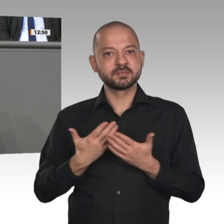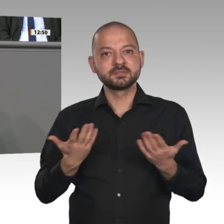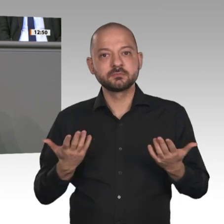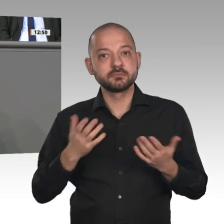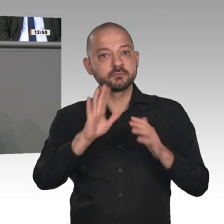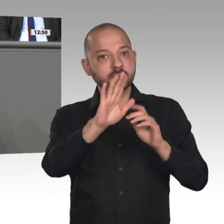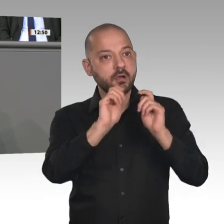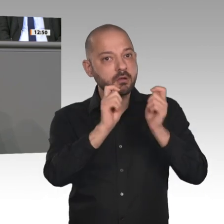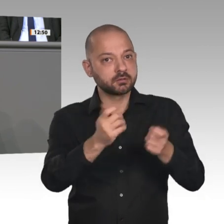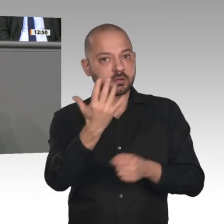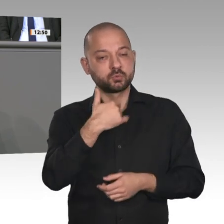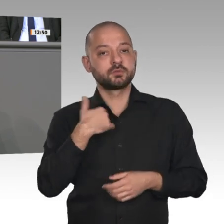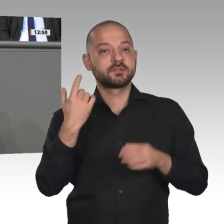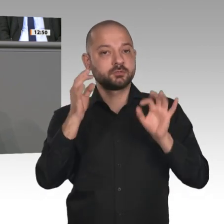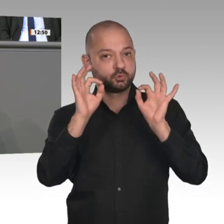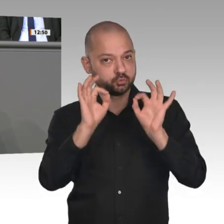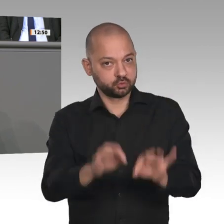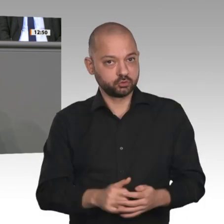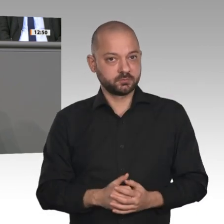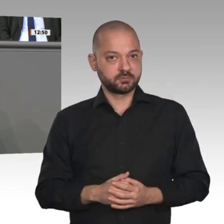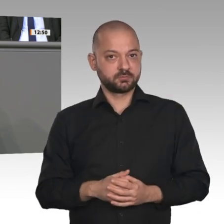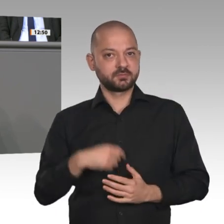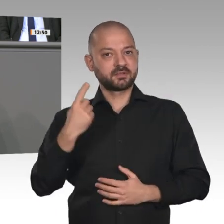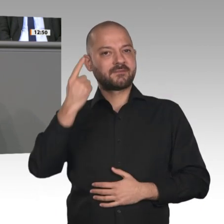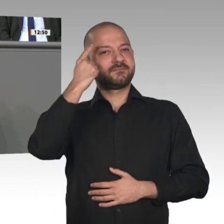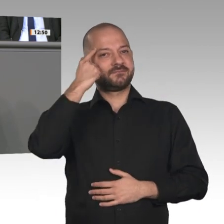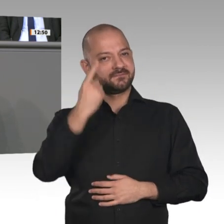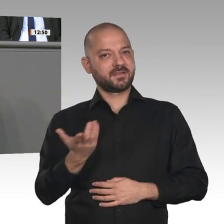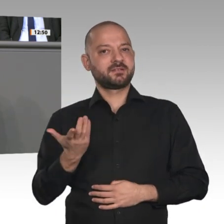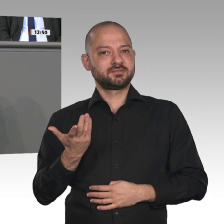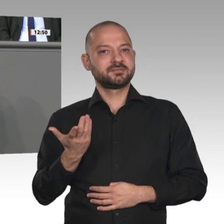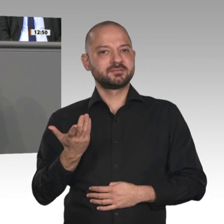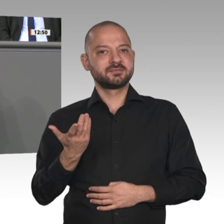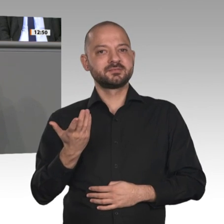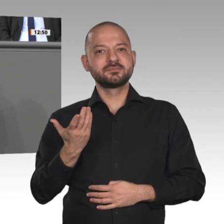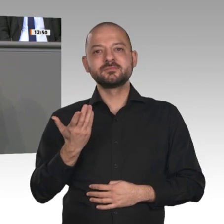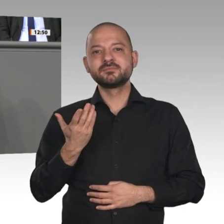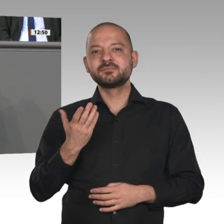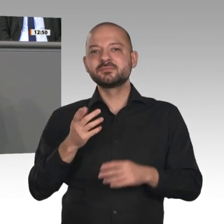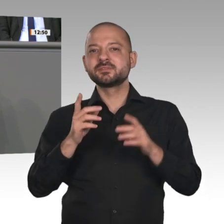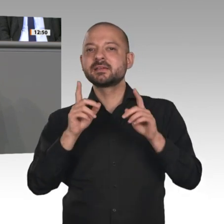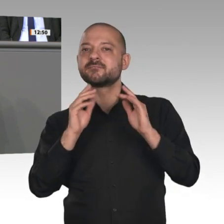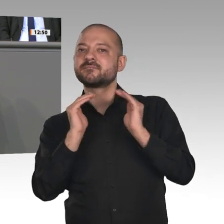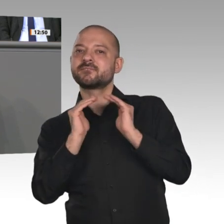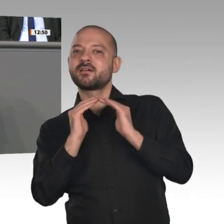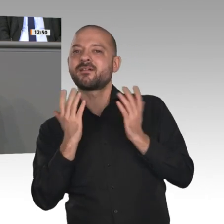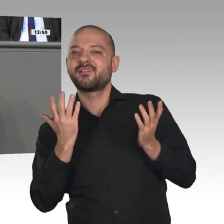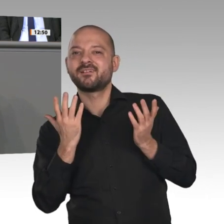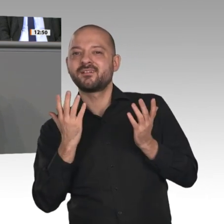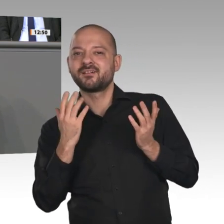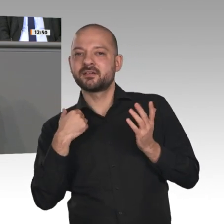Antrag auch ohne Ansehen der Partei mitzutragen. Darüber hinaus begrüßen wir es, dass die drei